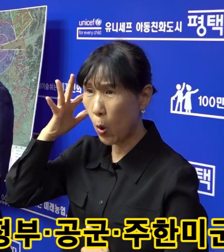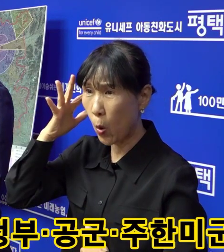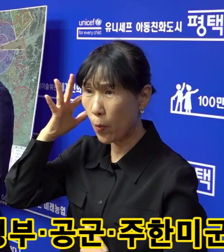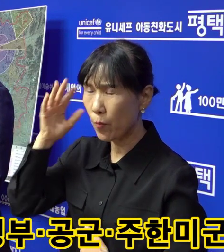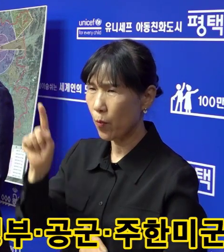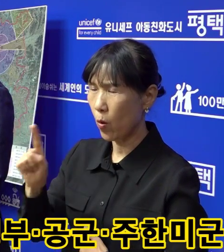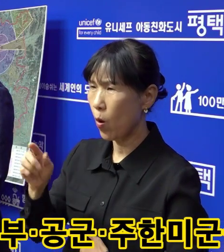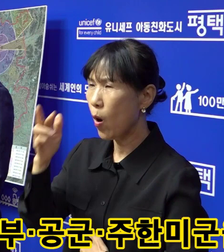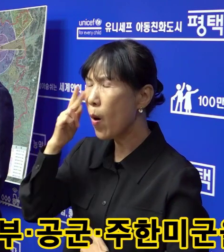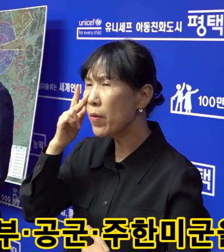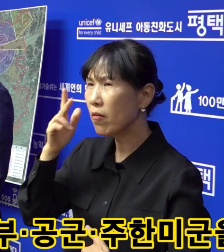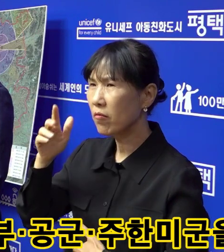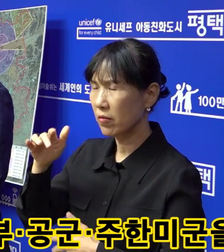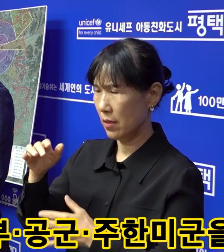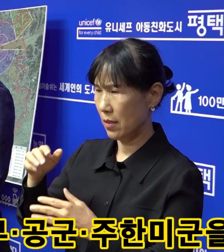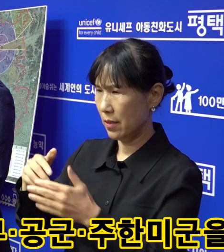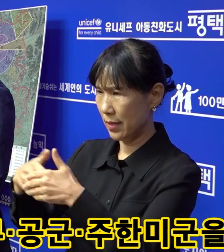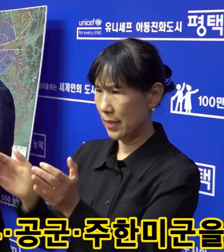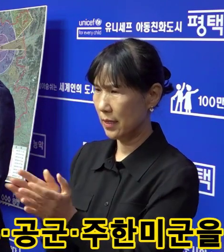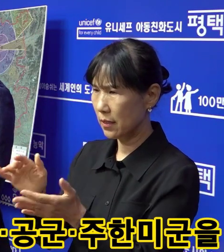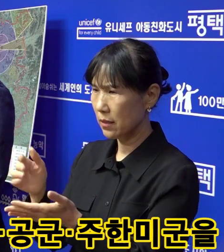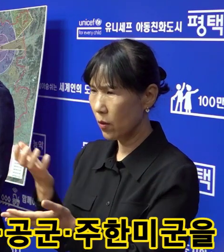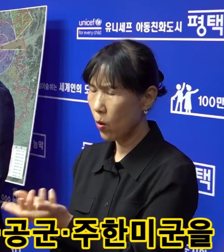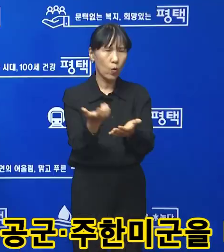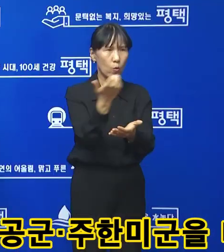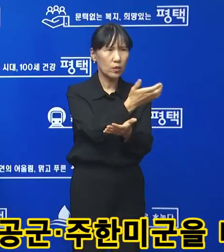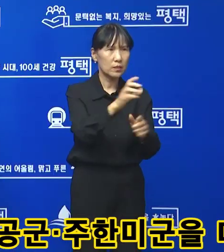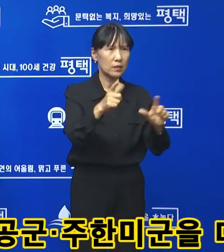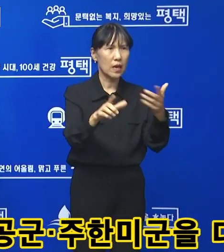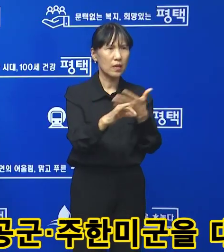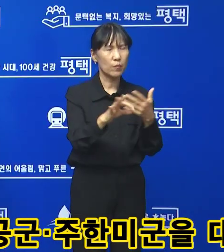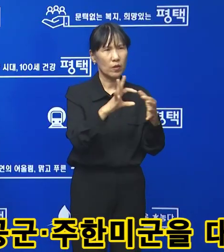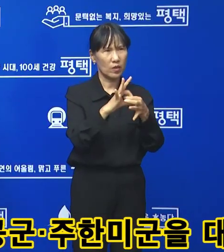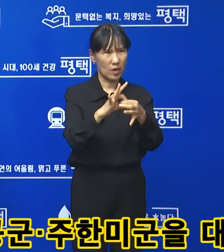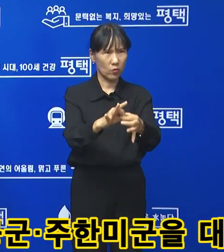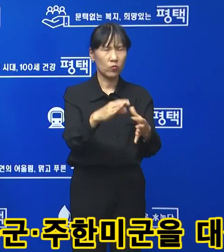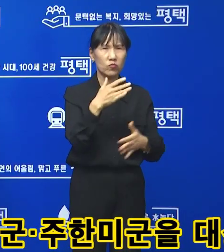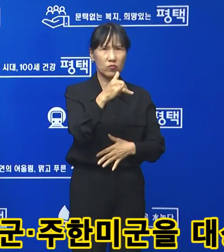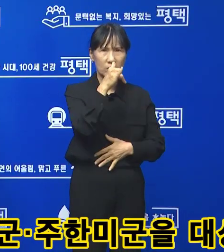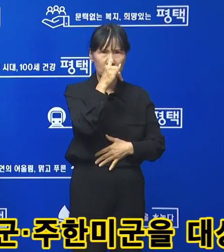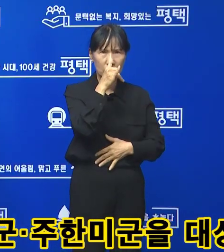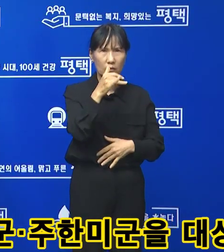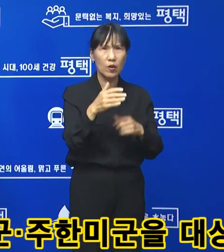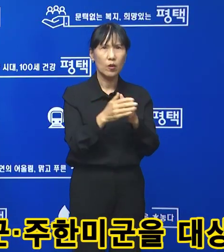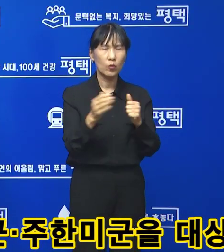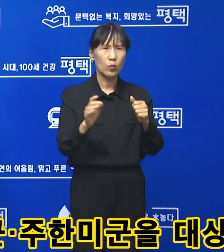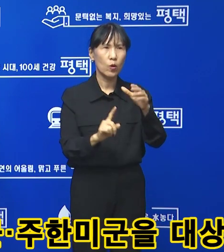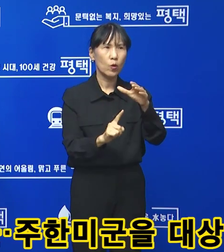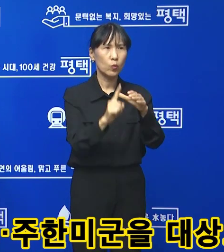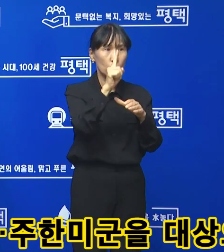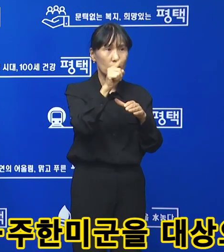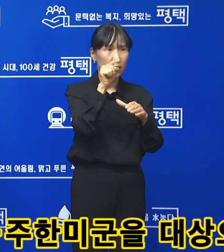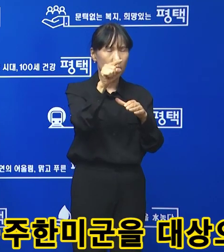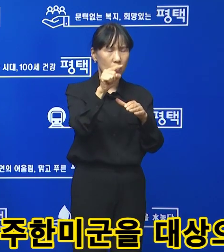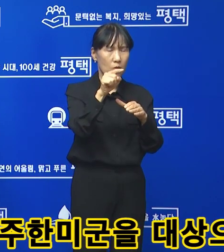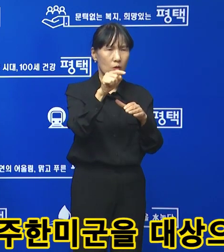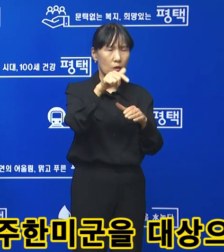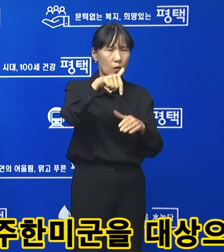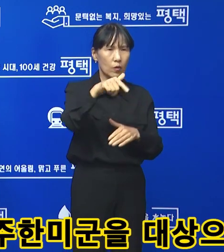실질적으로 해결이 불가능하지만 고도 제한과 관련해서는 일부 해결책이 모색